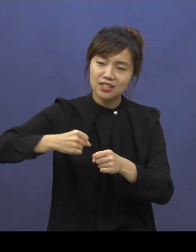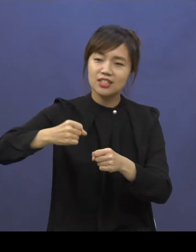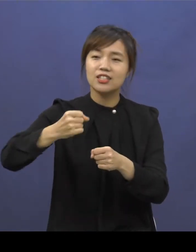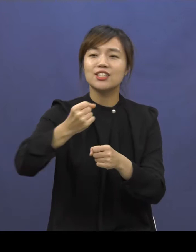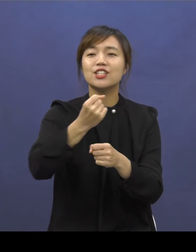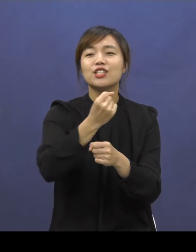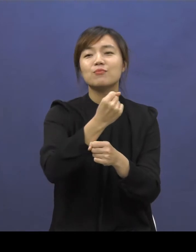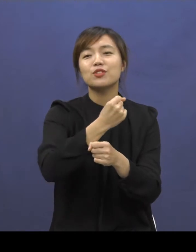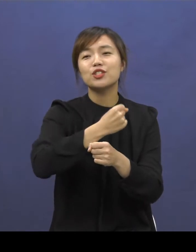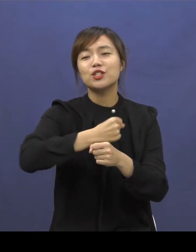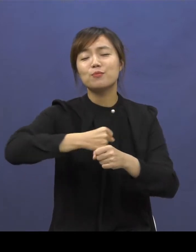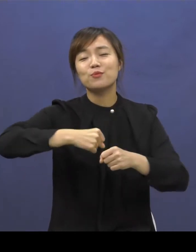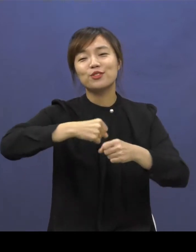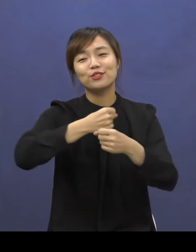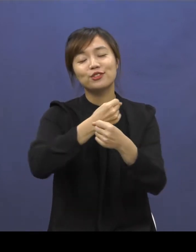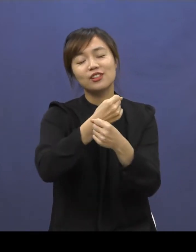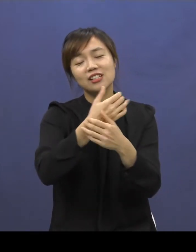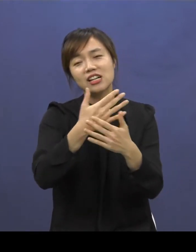짐을